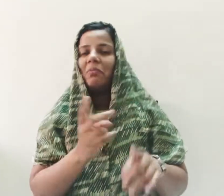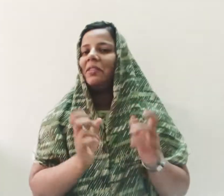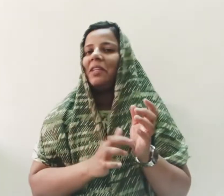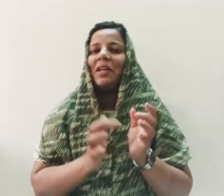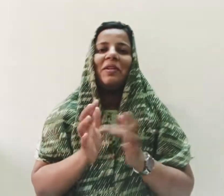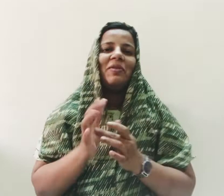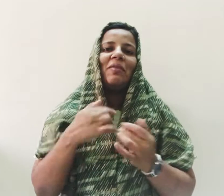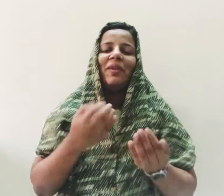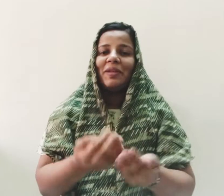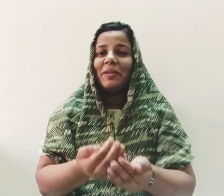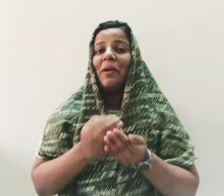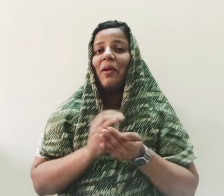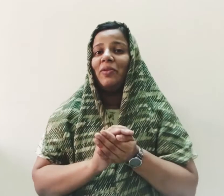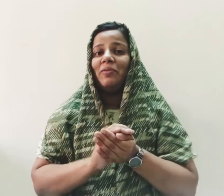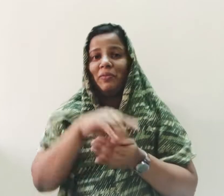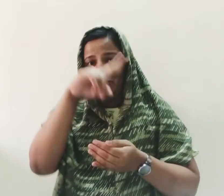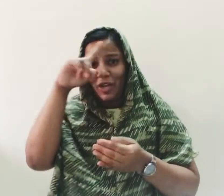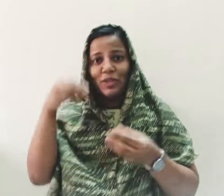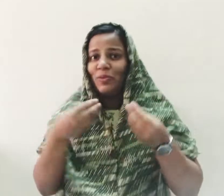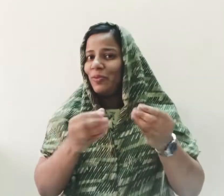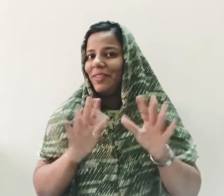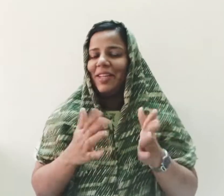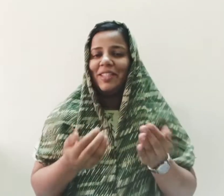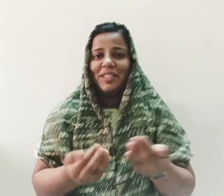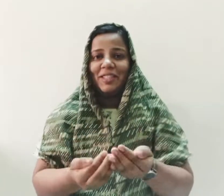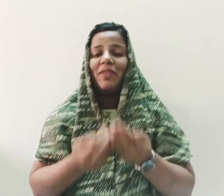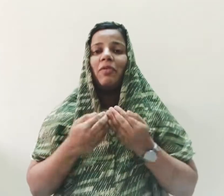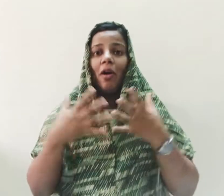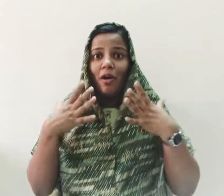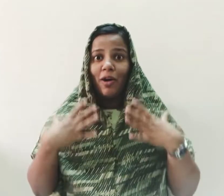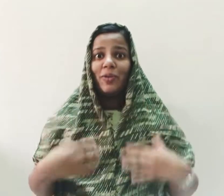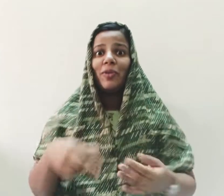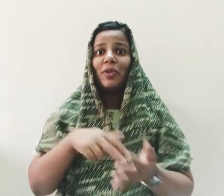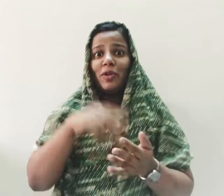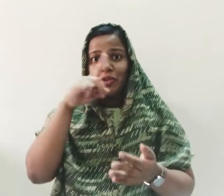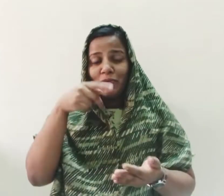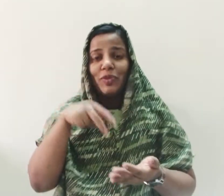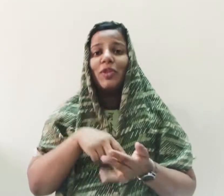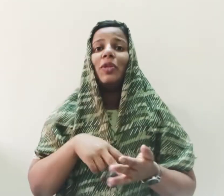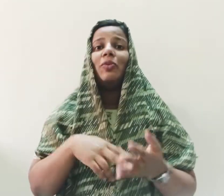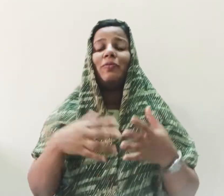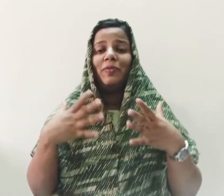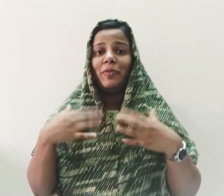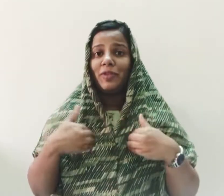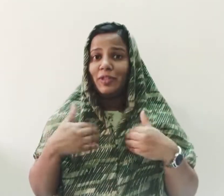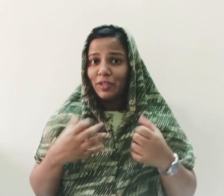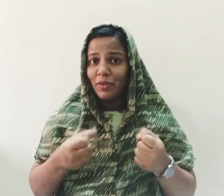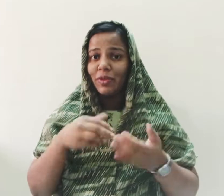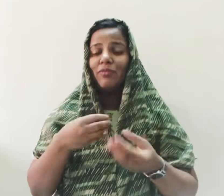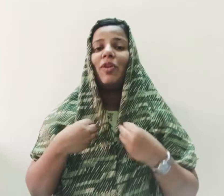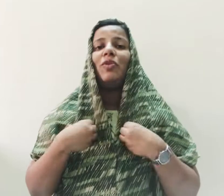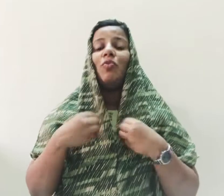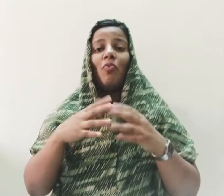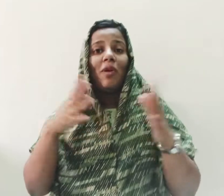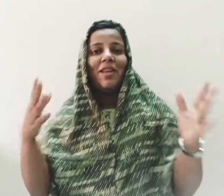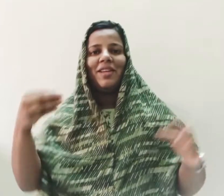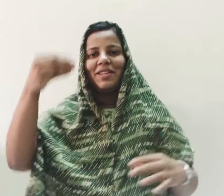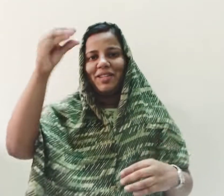നടുവിലെല്ലാം കർത്താവിൻ്റെ കൃപയാൽ നമ്മൾ ജീവനോടിരിക്കുന്നു, നമ്മൾ ആരോഗ്യത്തോടിരിക്കുന്നു, നമ്മൾ സൗഖ്യത്തോടിരിക്കുന്നു. അവൻ കൃപയ്ക്കായിട്ട് കർത്താവിന് സ്തോത്രം